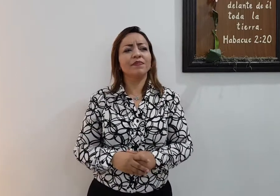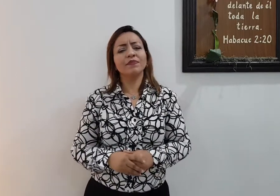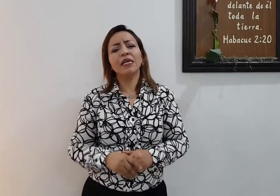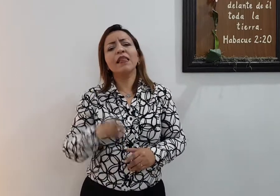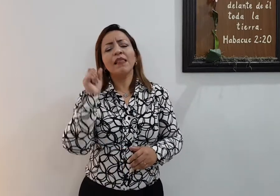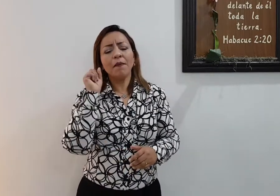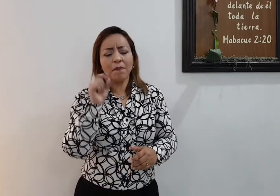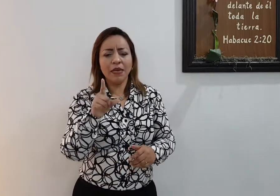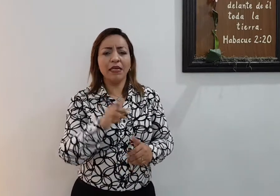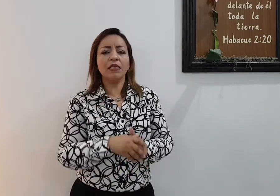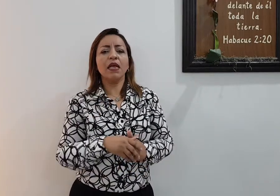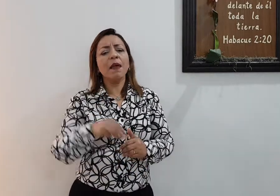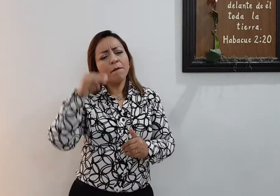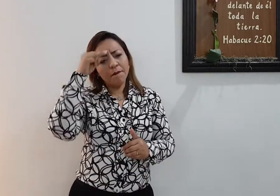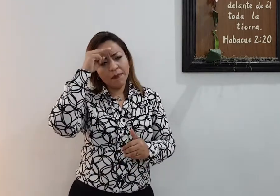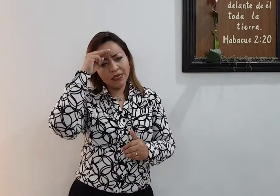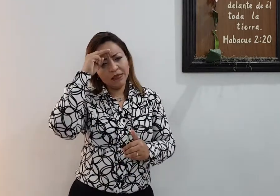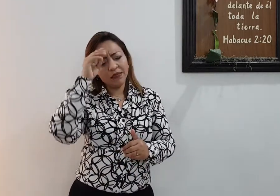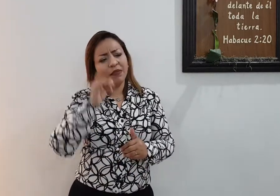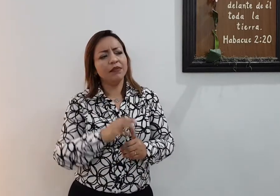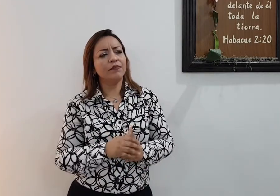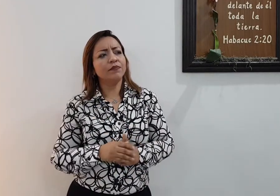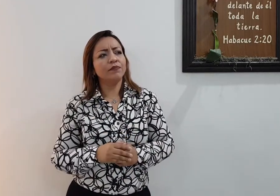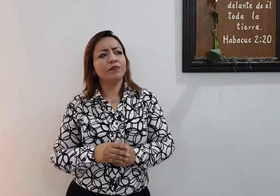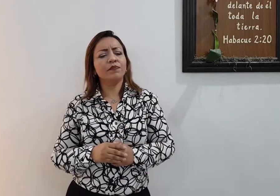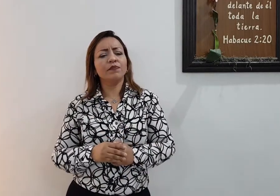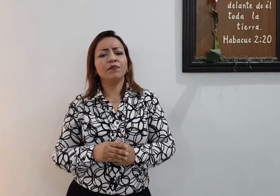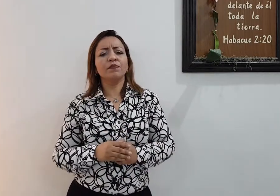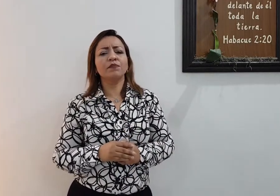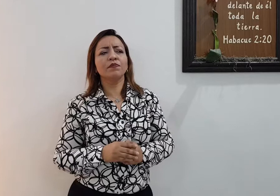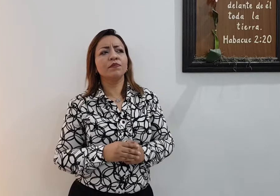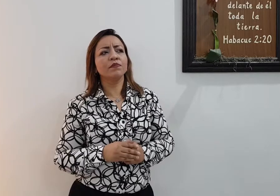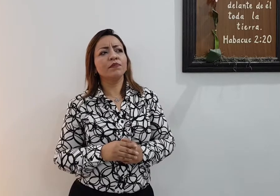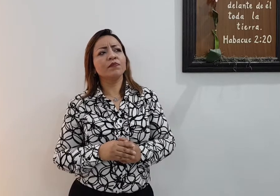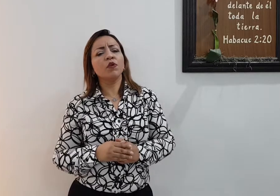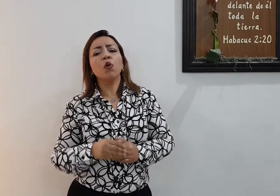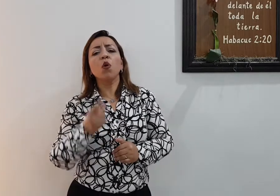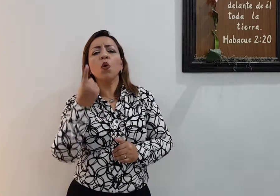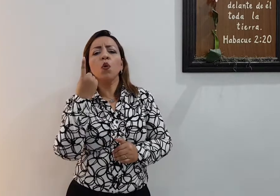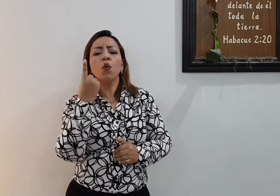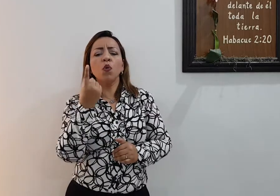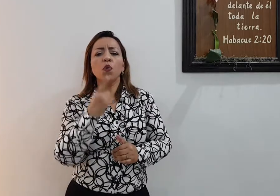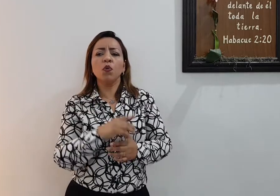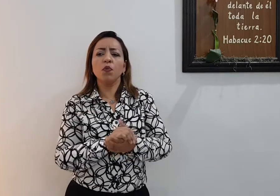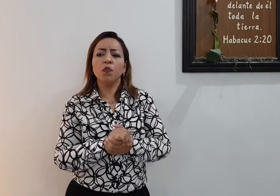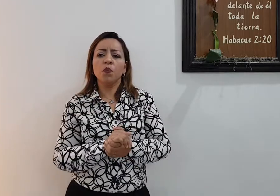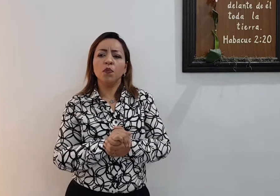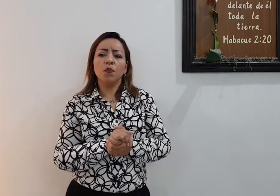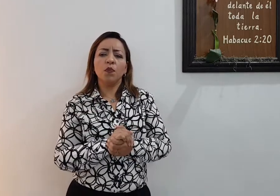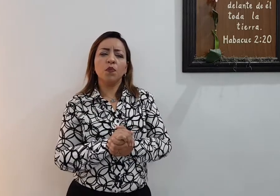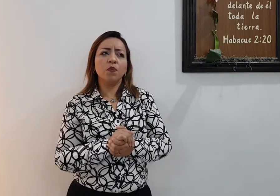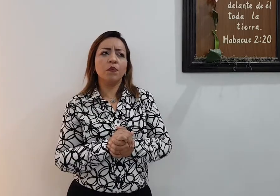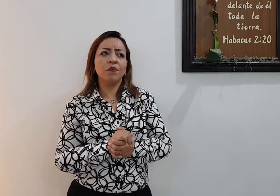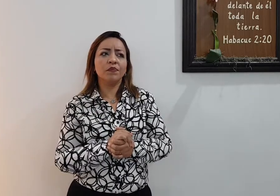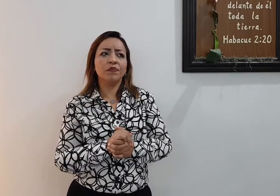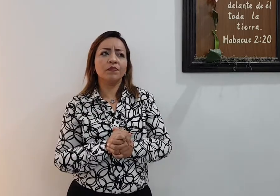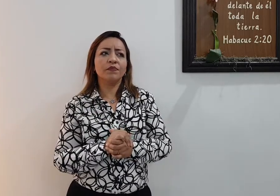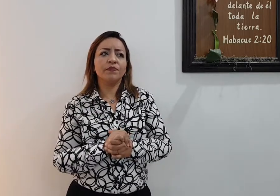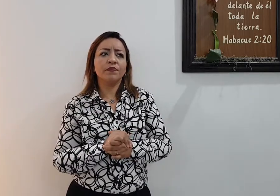uno de los principios para el estudioso de la Biblia, hermanos, es que cuando Dios dice en su palabra algo muy